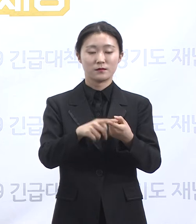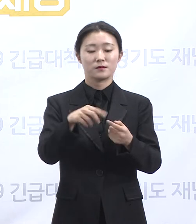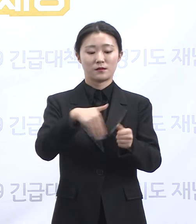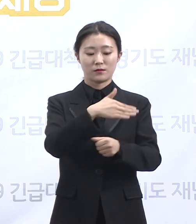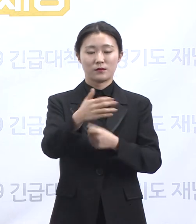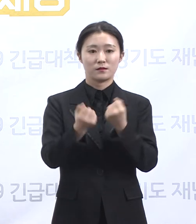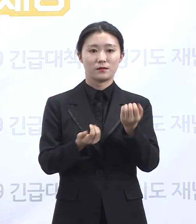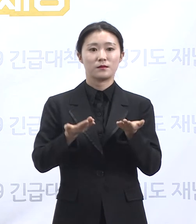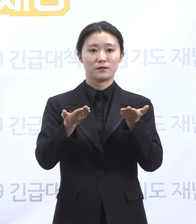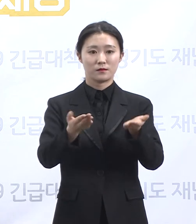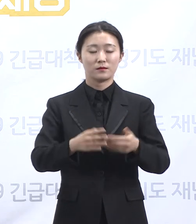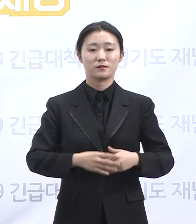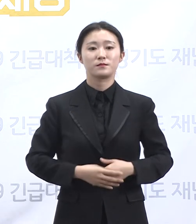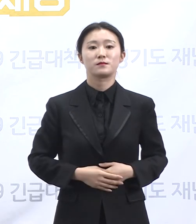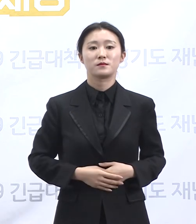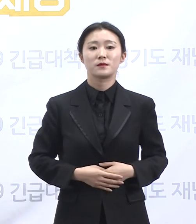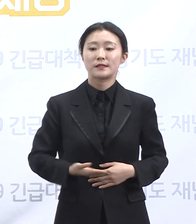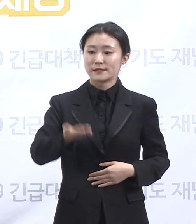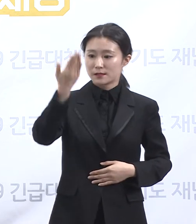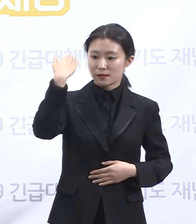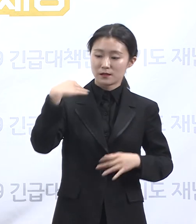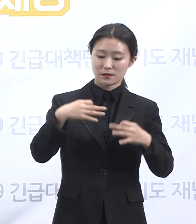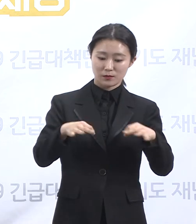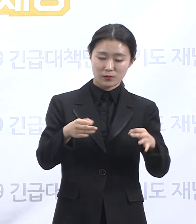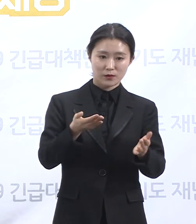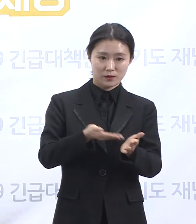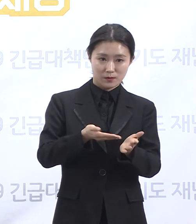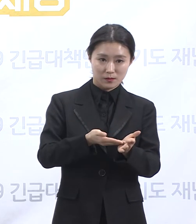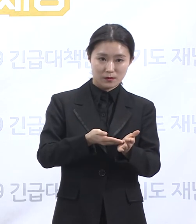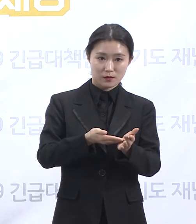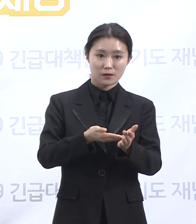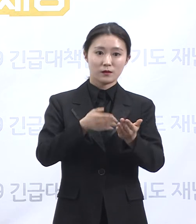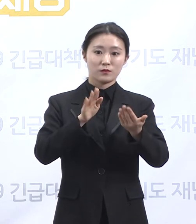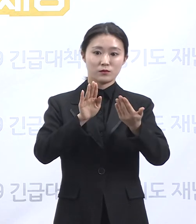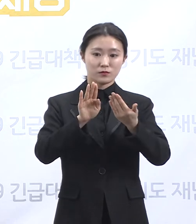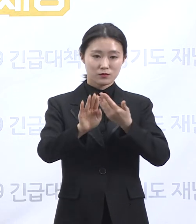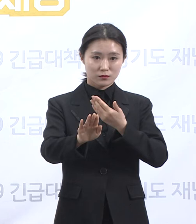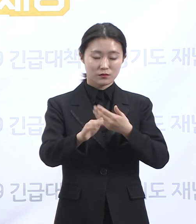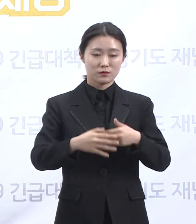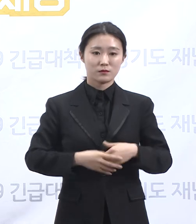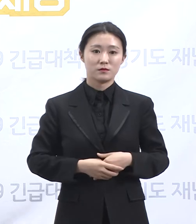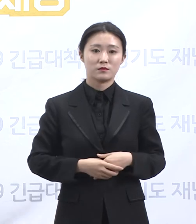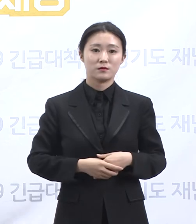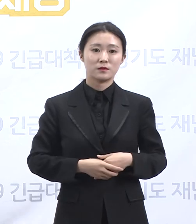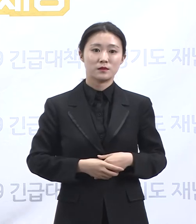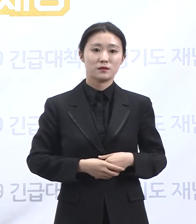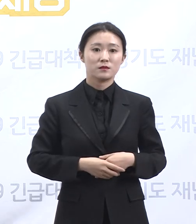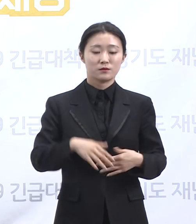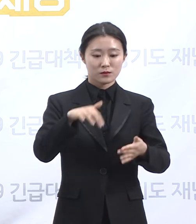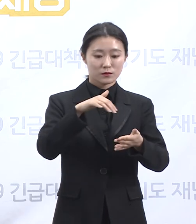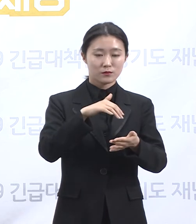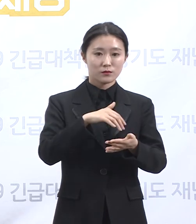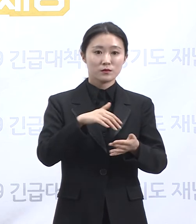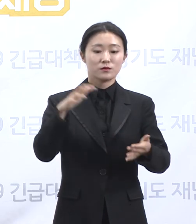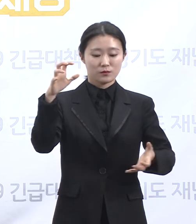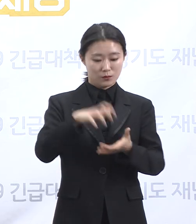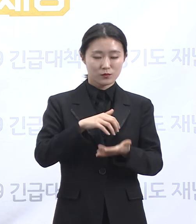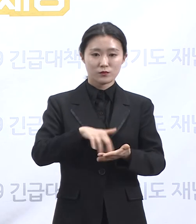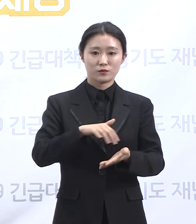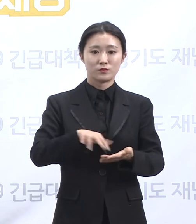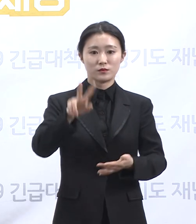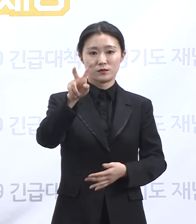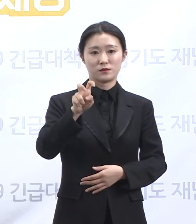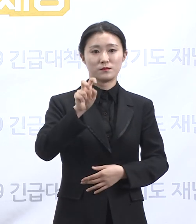지난 금요일 브리핑 이후 직원 1명과 입원자 4명 등 5명이 추가 확진되어 총 21명으로 확진자 수가